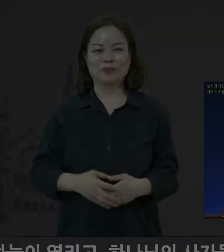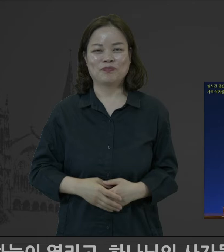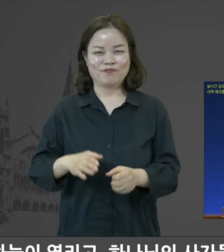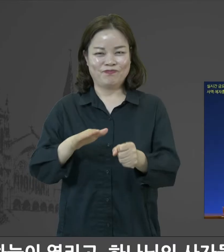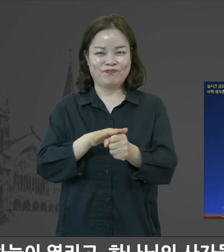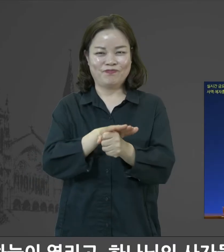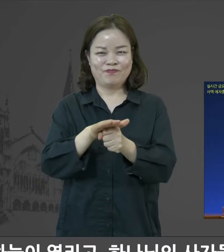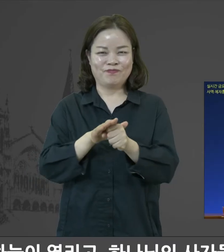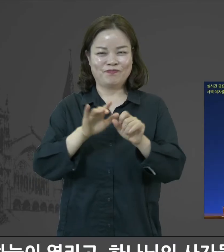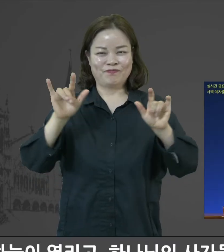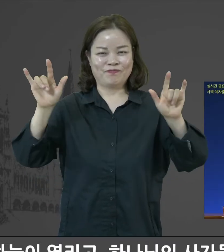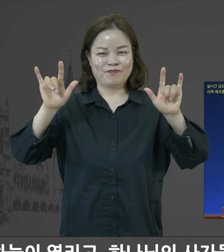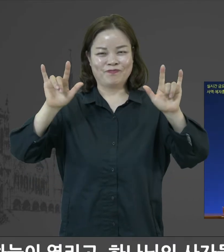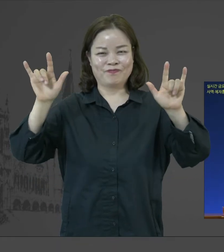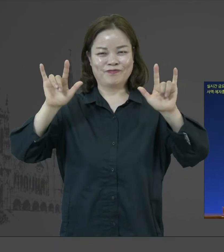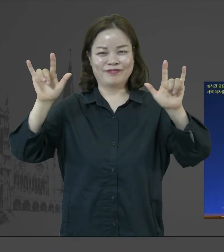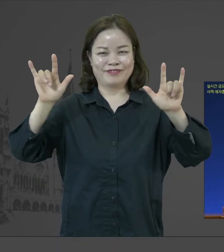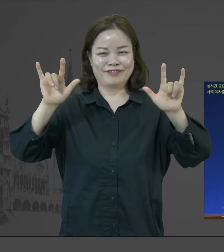사랑합니다.